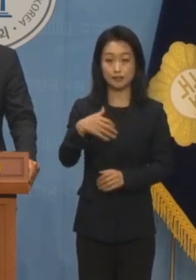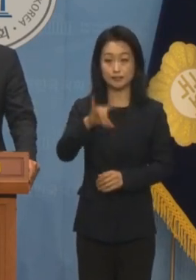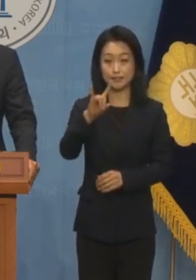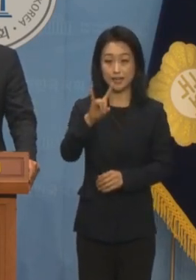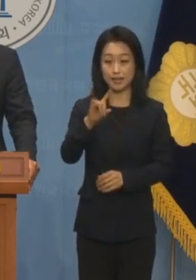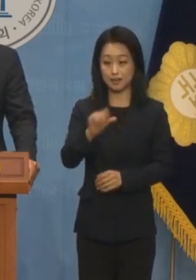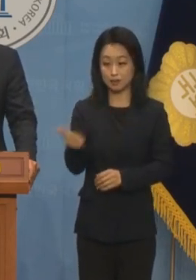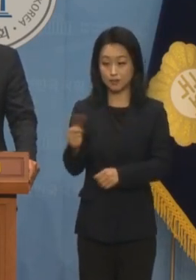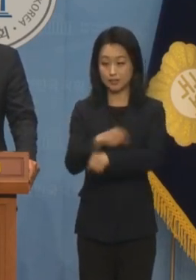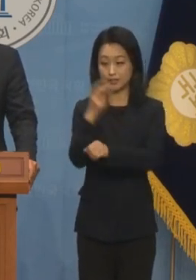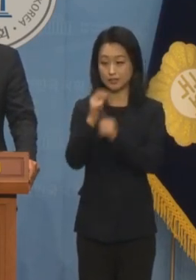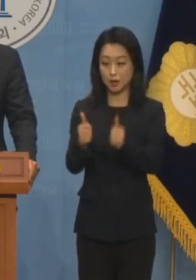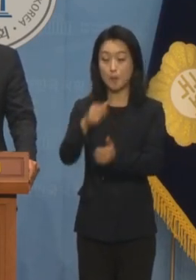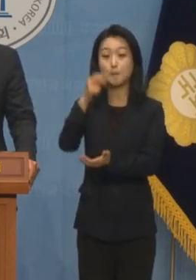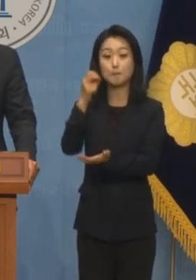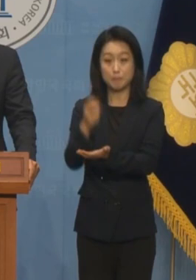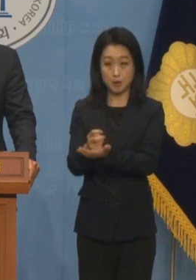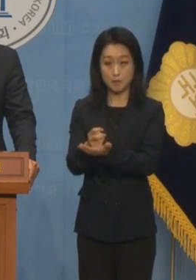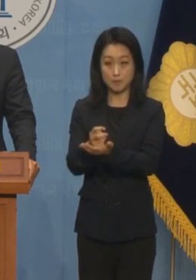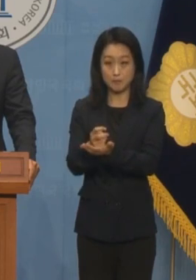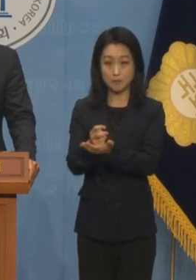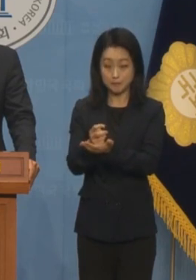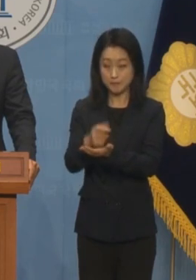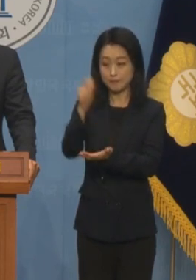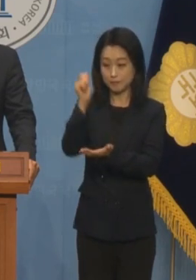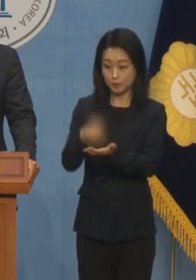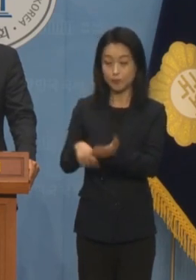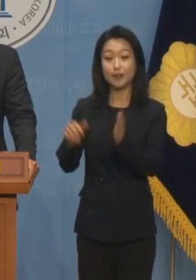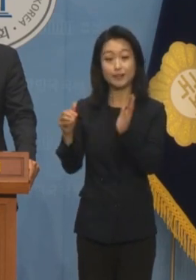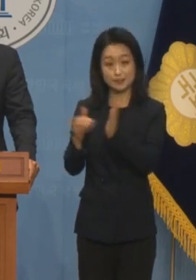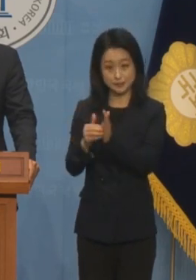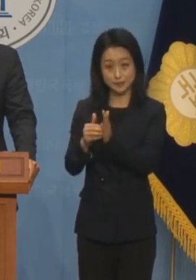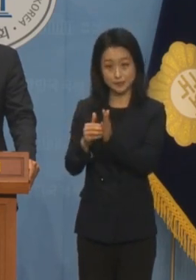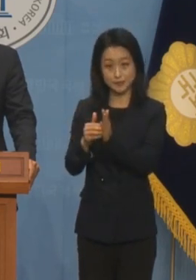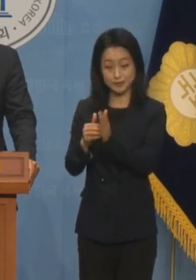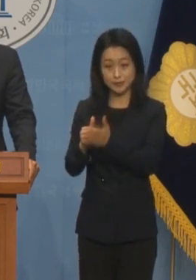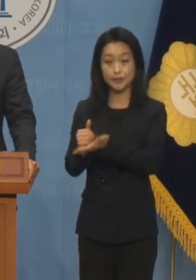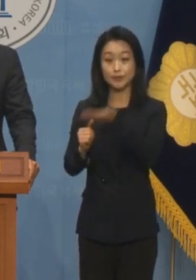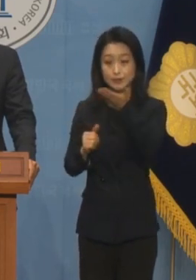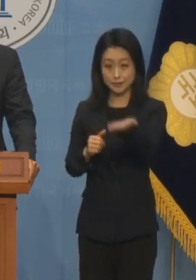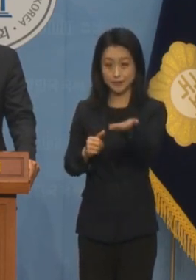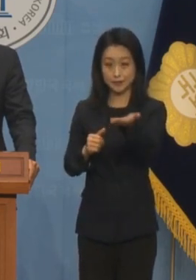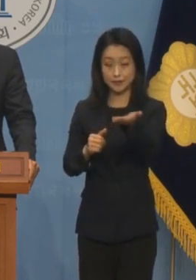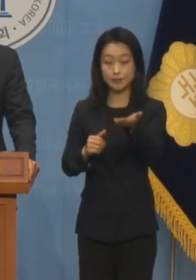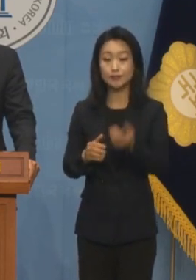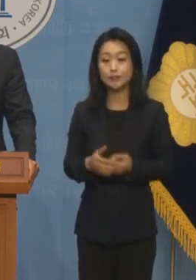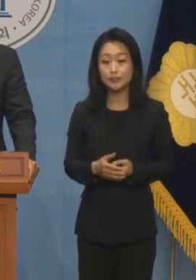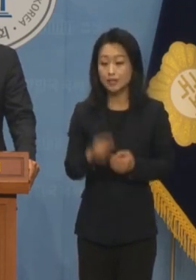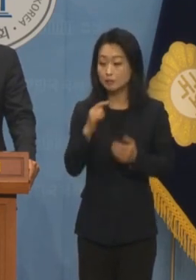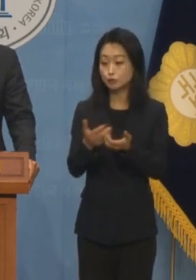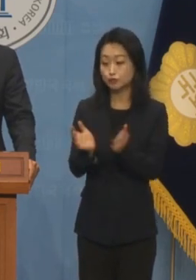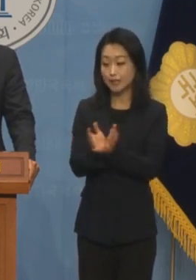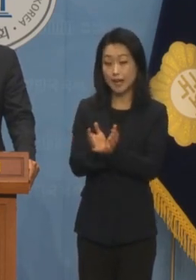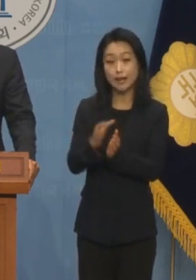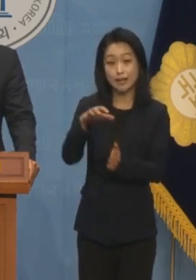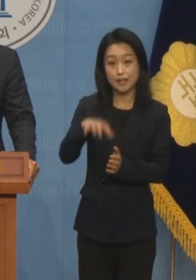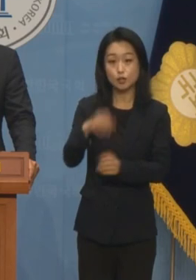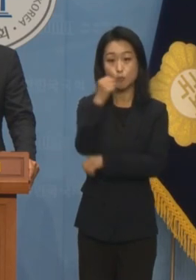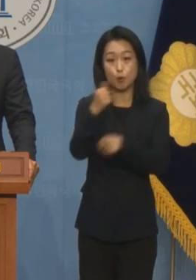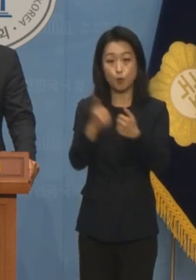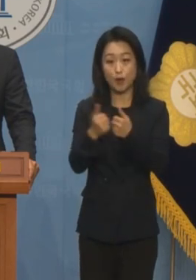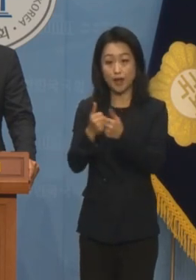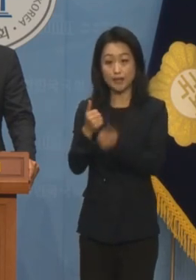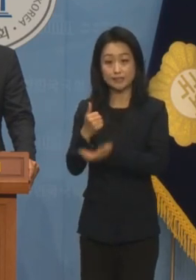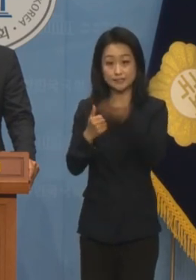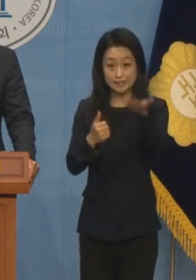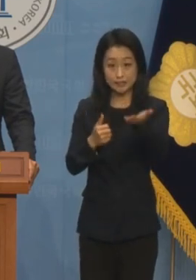최해병 특검법안이 법사위 전체 회의를 통과했습니다. 이제 민주당의 의석수를 고려할 때 본회의 상정과